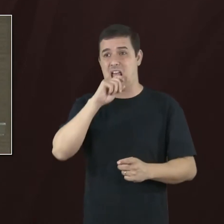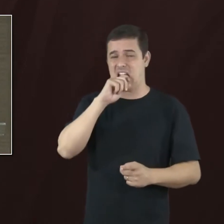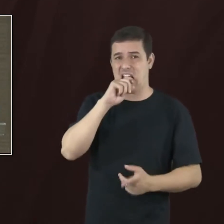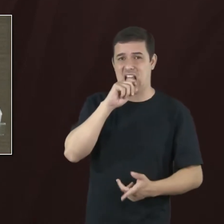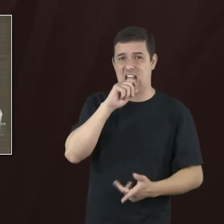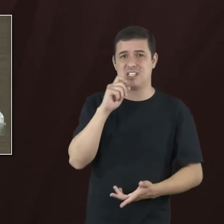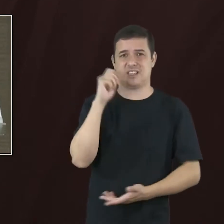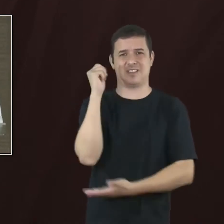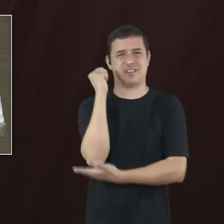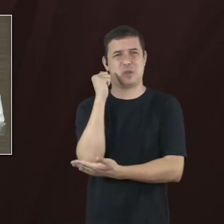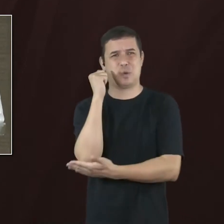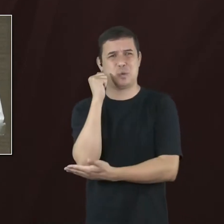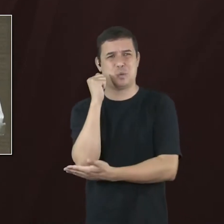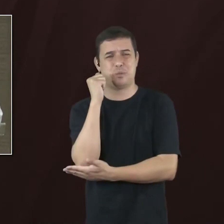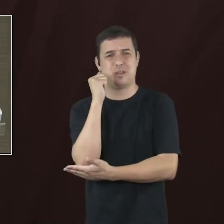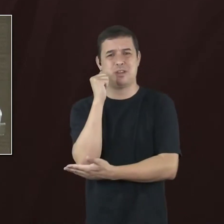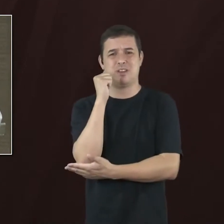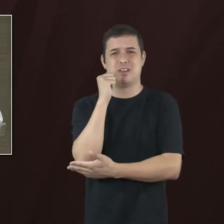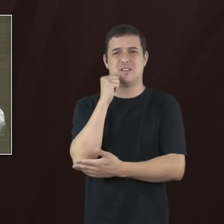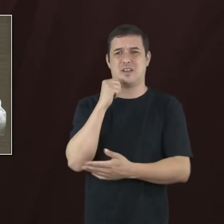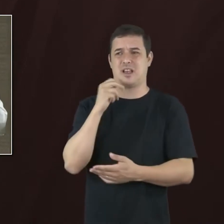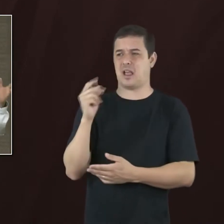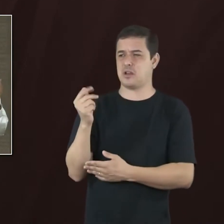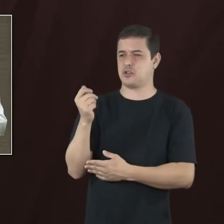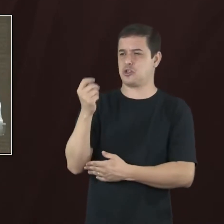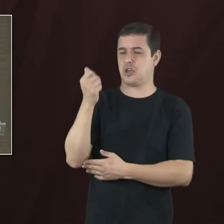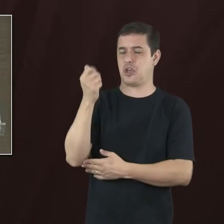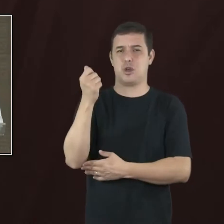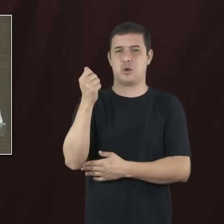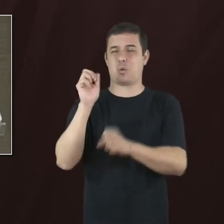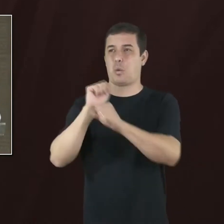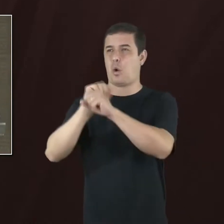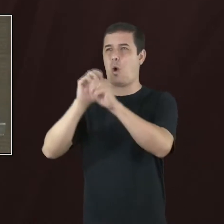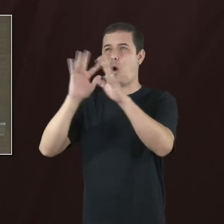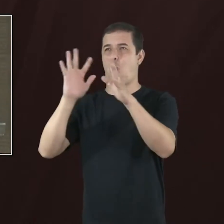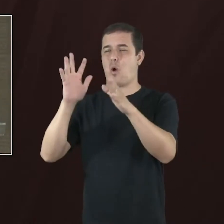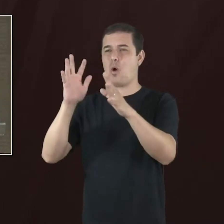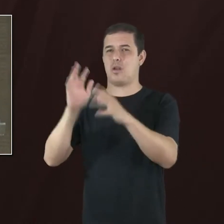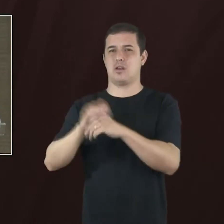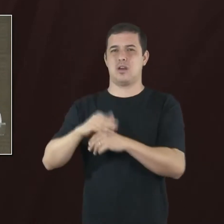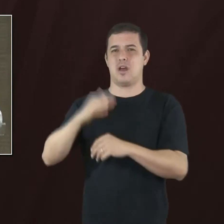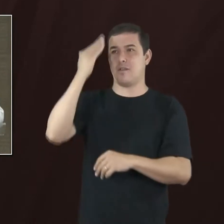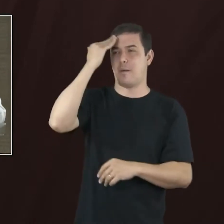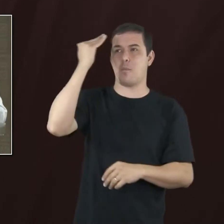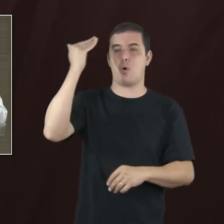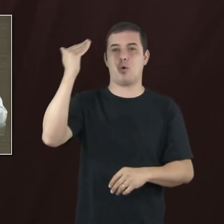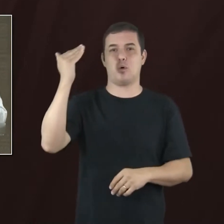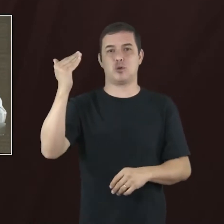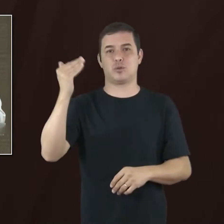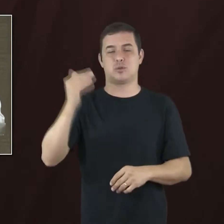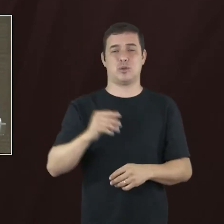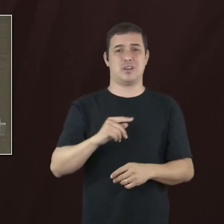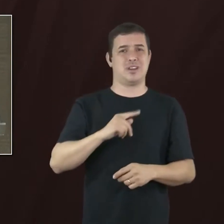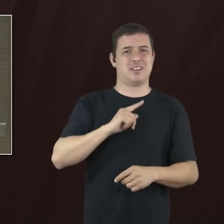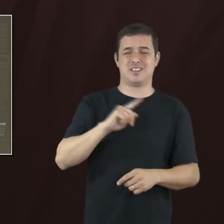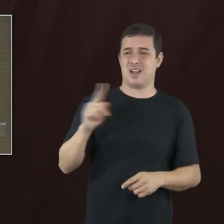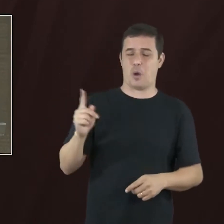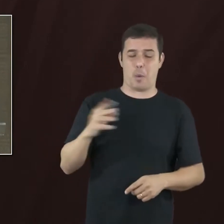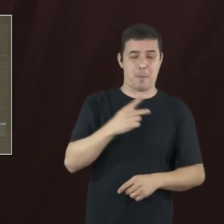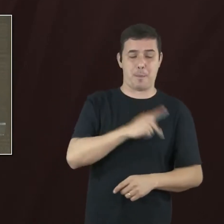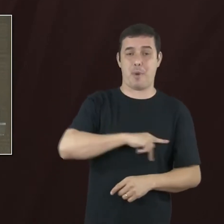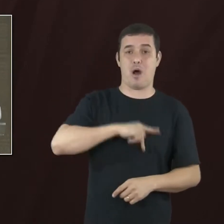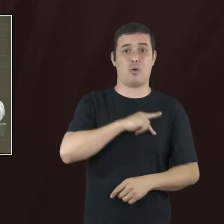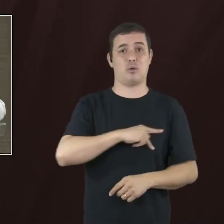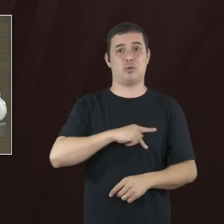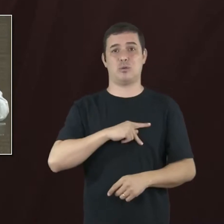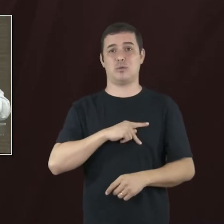seu espaço, ou para ganhar dinheiro, ou para ganhar glória dos homens, ou para ganhar fama, mas isso tudo faz parte